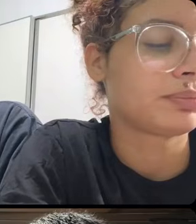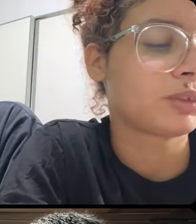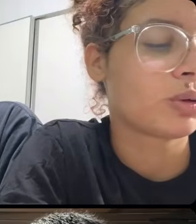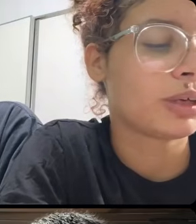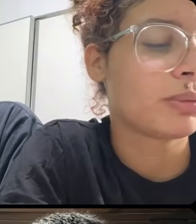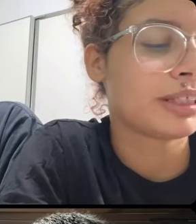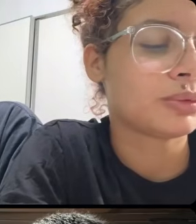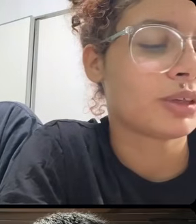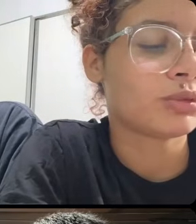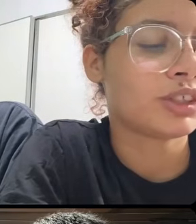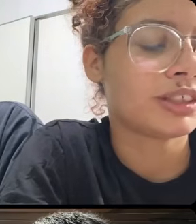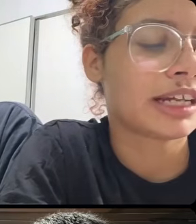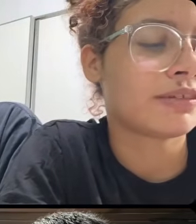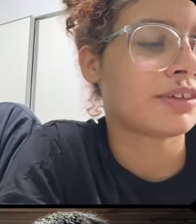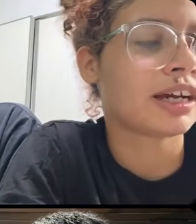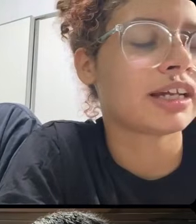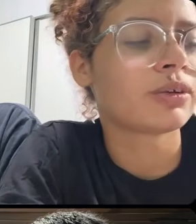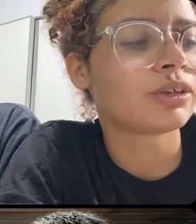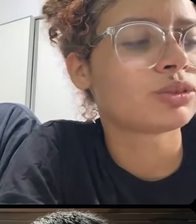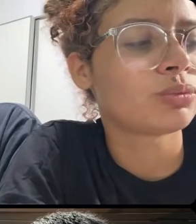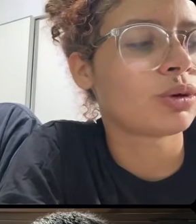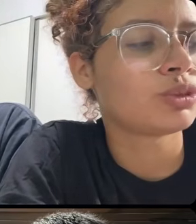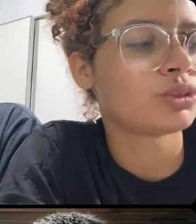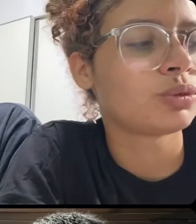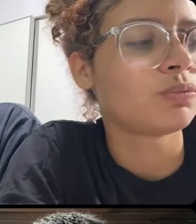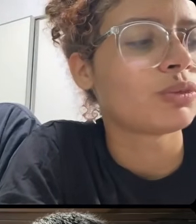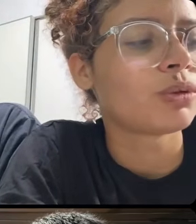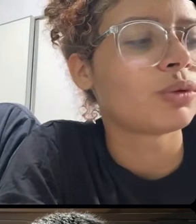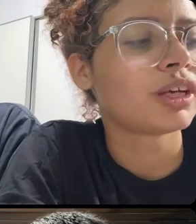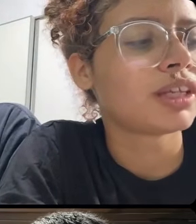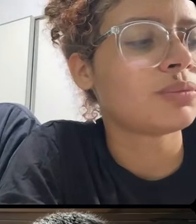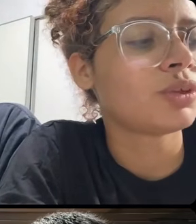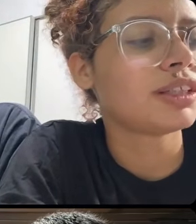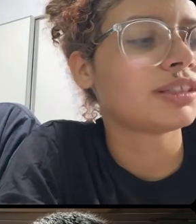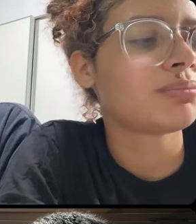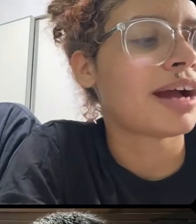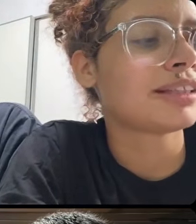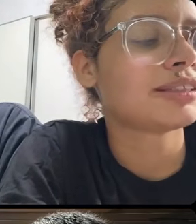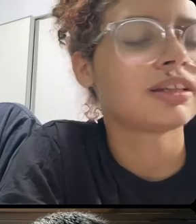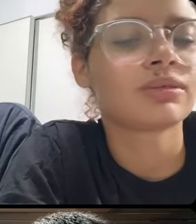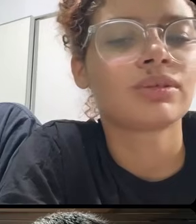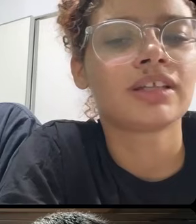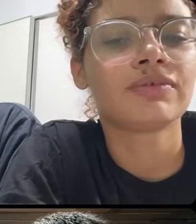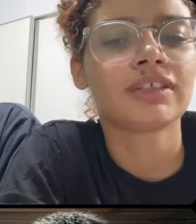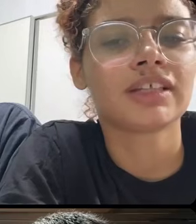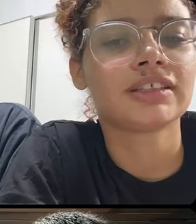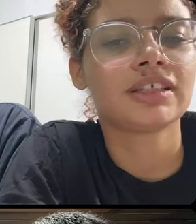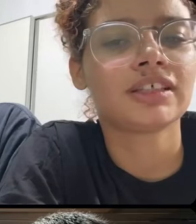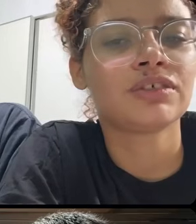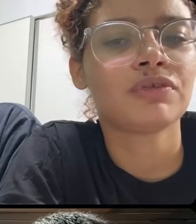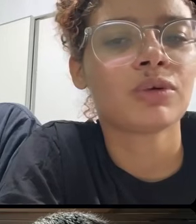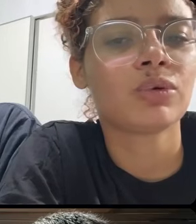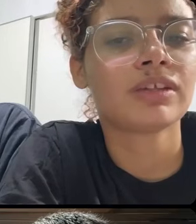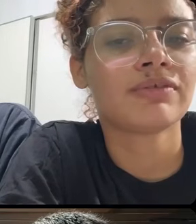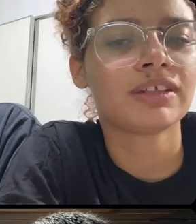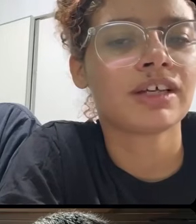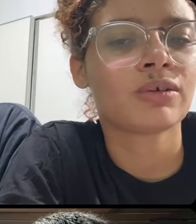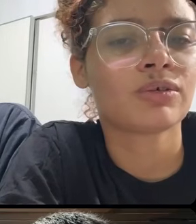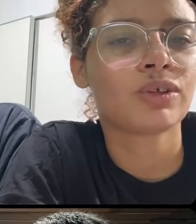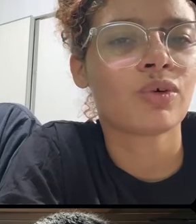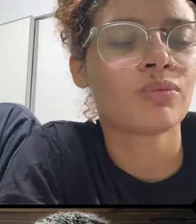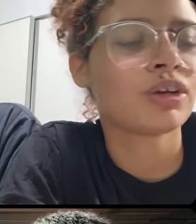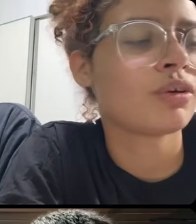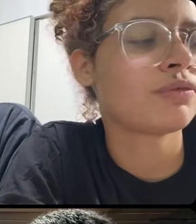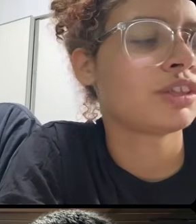é comigo mesmo que eu disse aquela hora sobre o autismo, porque tem muitas partes dentro da deficiência que dificulta a